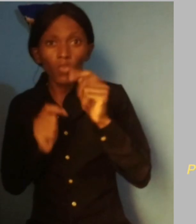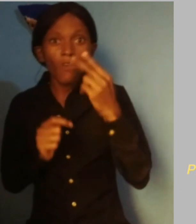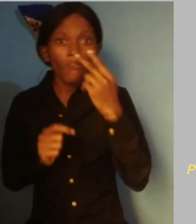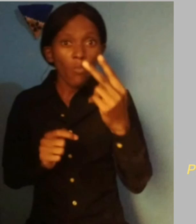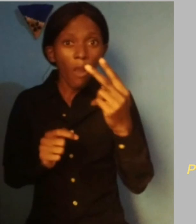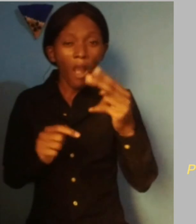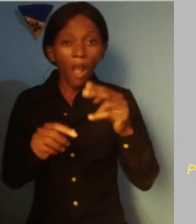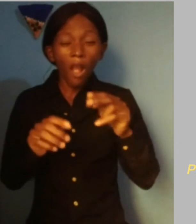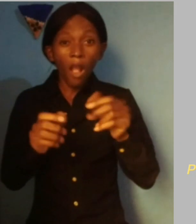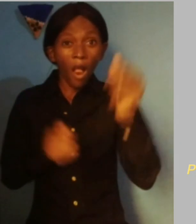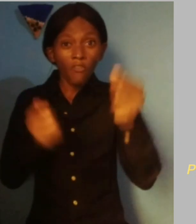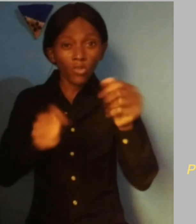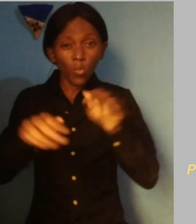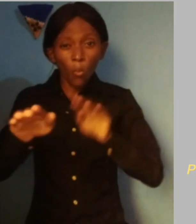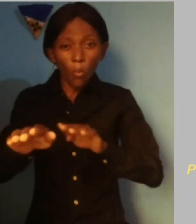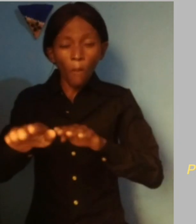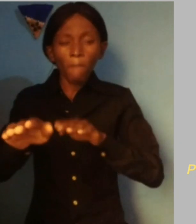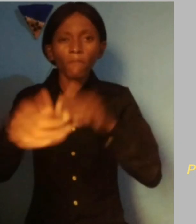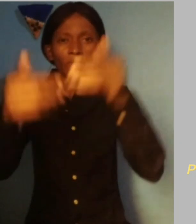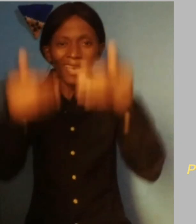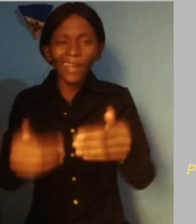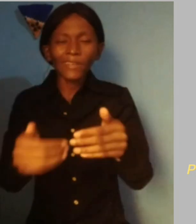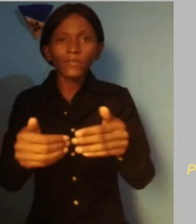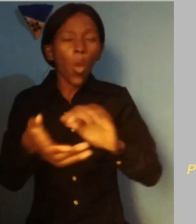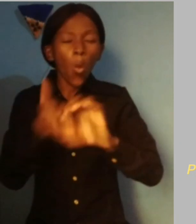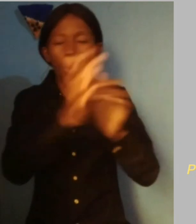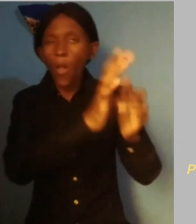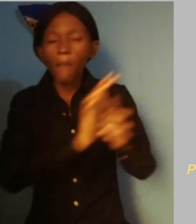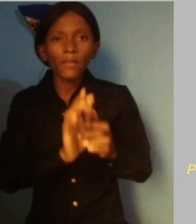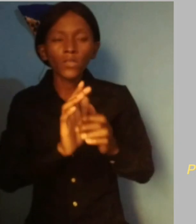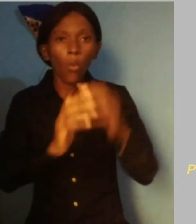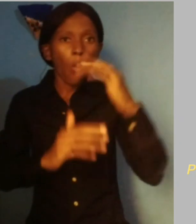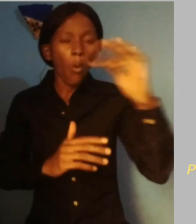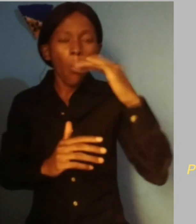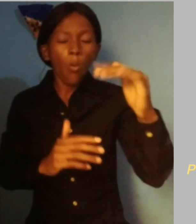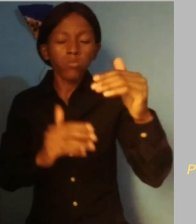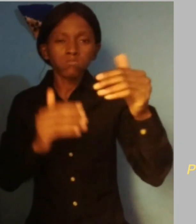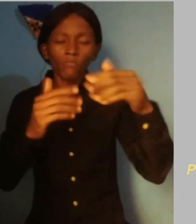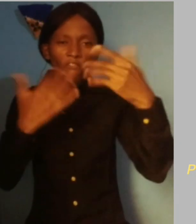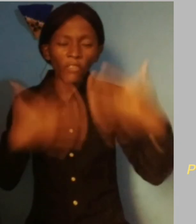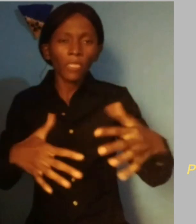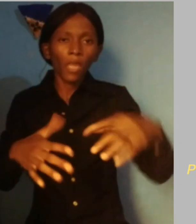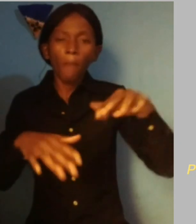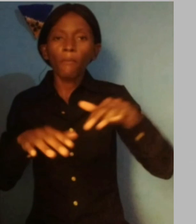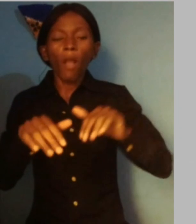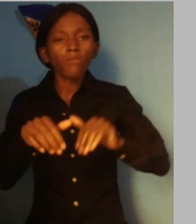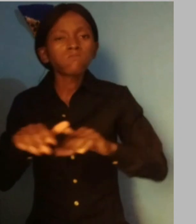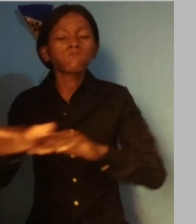chanter l'hymne. Maintenant, tu sais quoi faire.